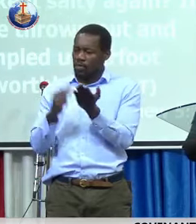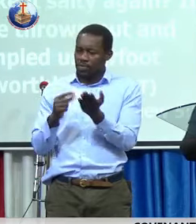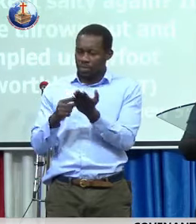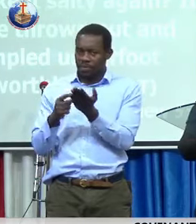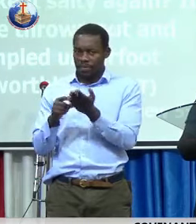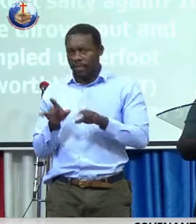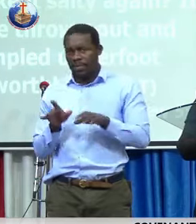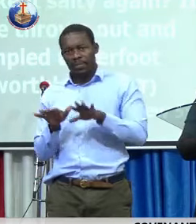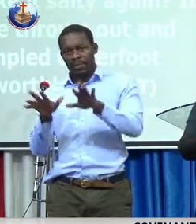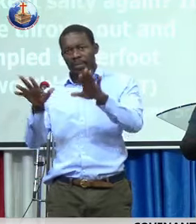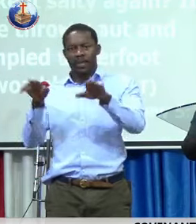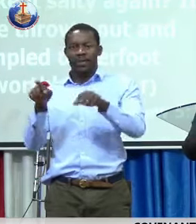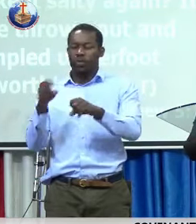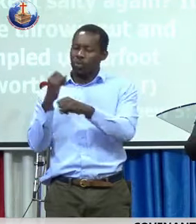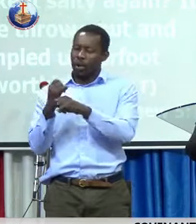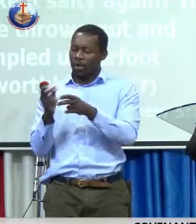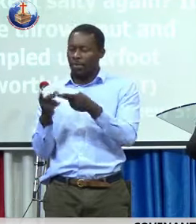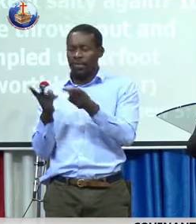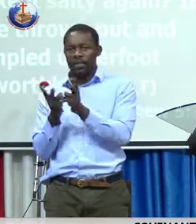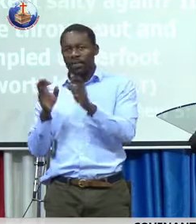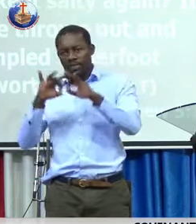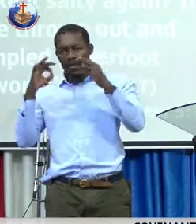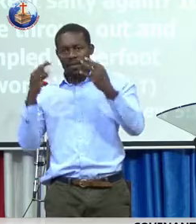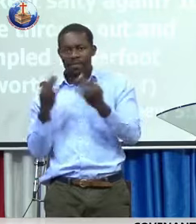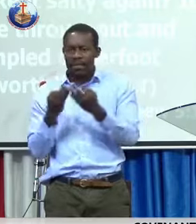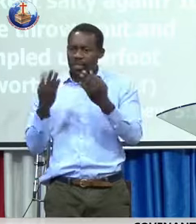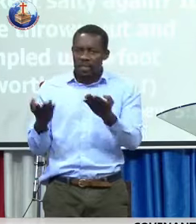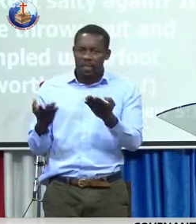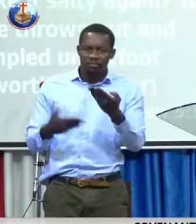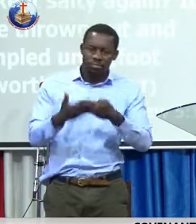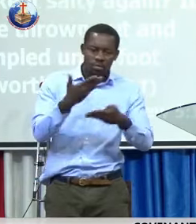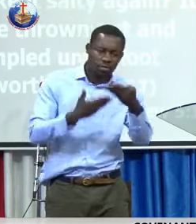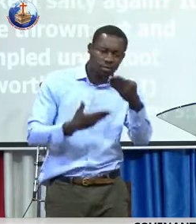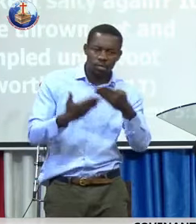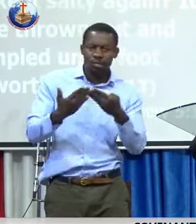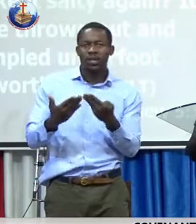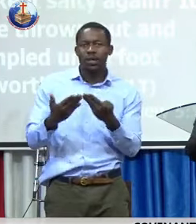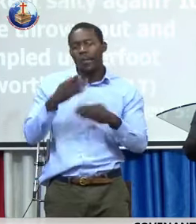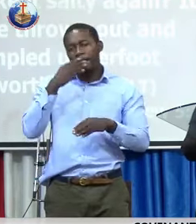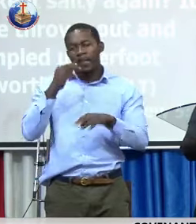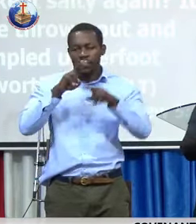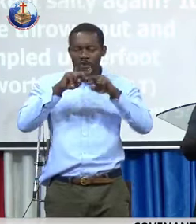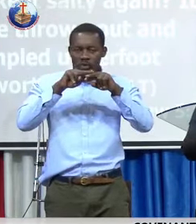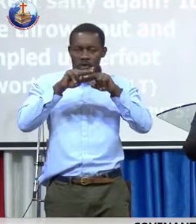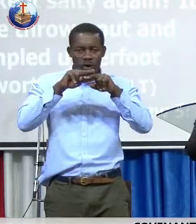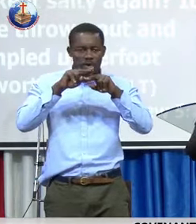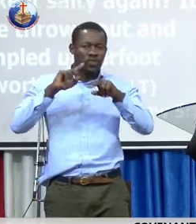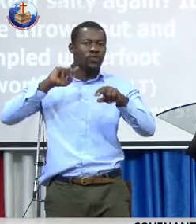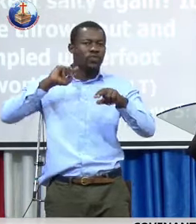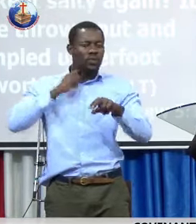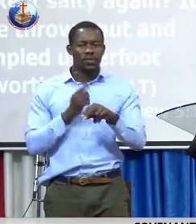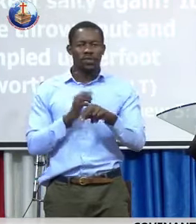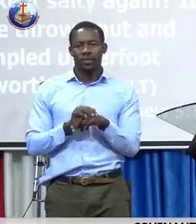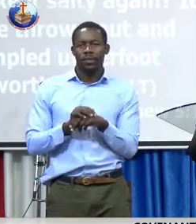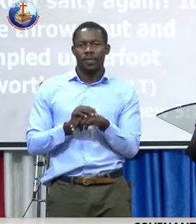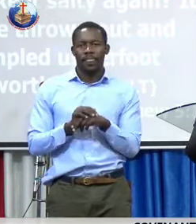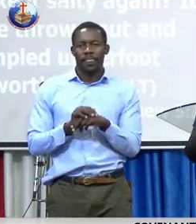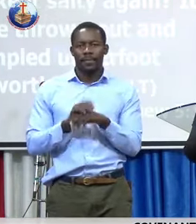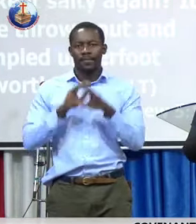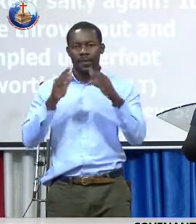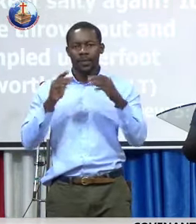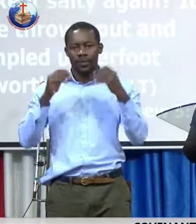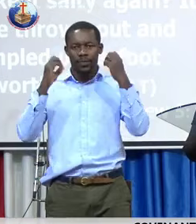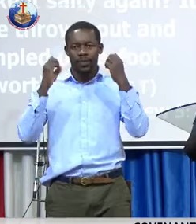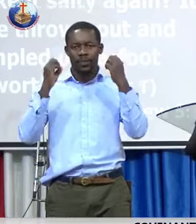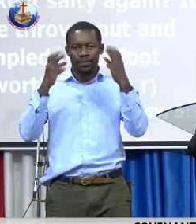ambapo tunatangamana na watu, hapo ni mahali petu pa huduma. Our salt must be salty. Chumvi yetu lazima iwe na ladha. Hallelujah.